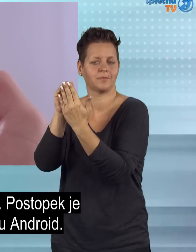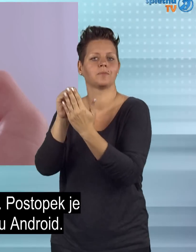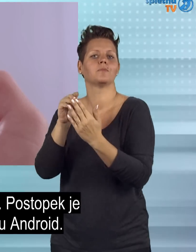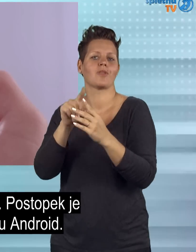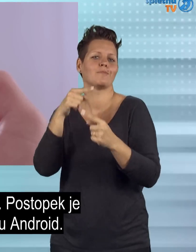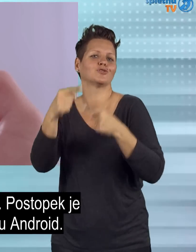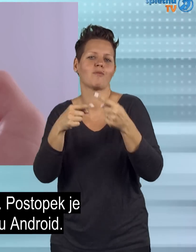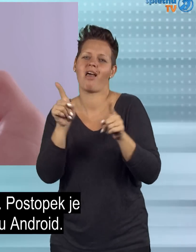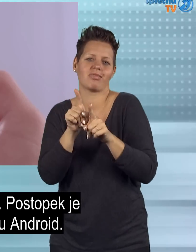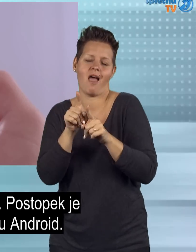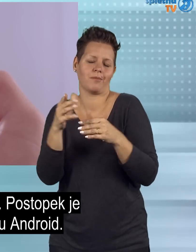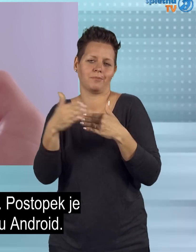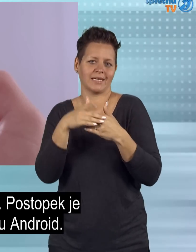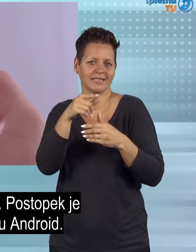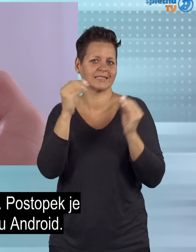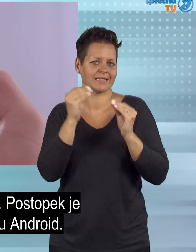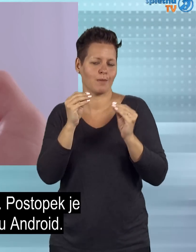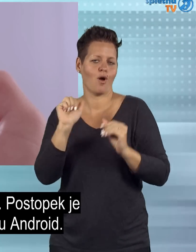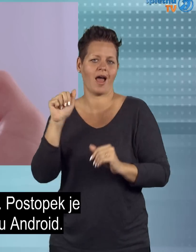Postopek je enak pri sistemu Android.